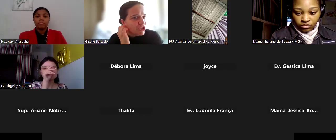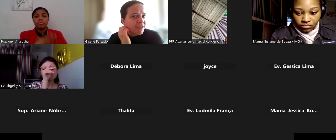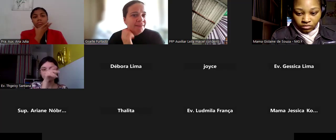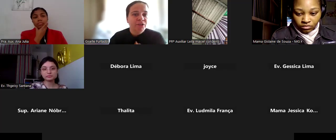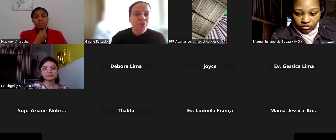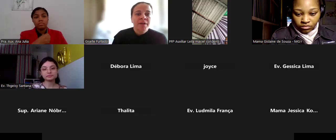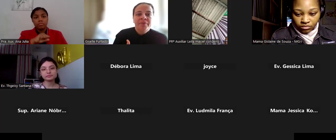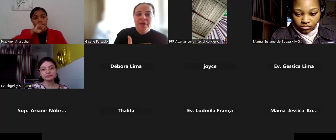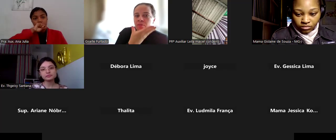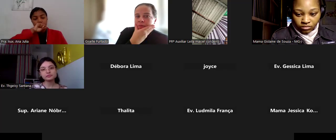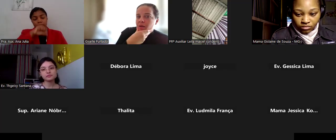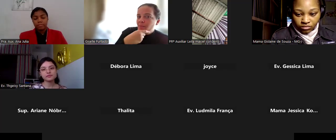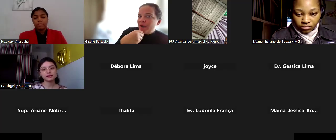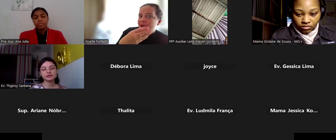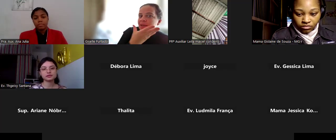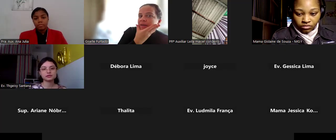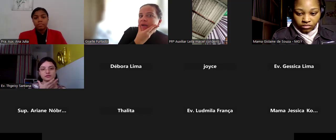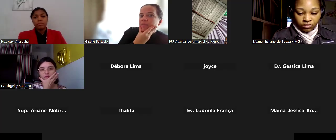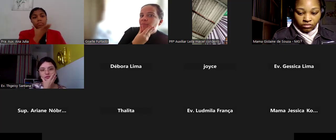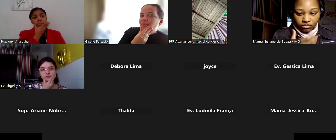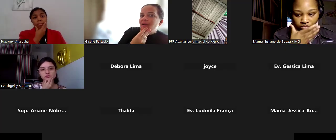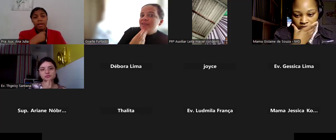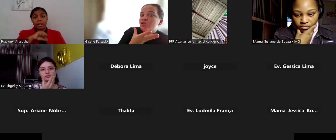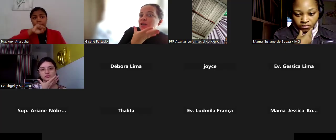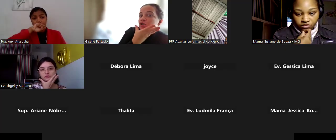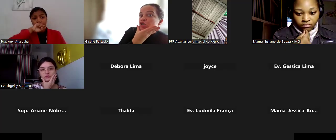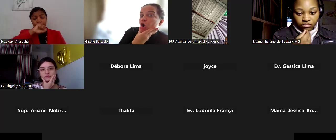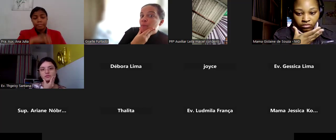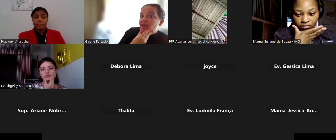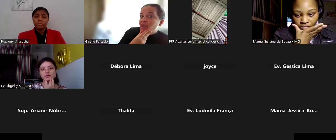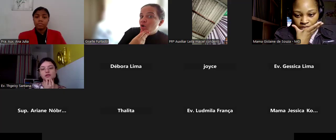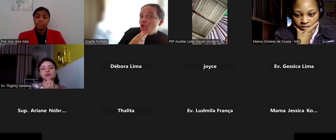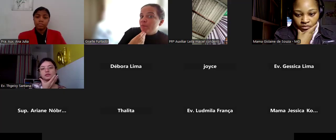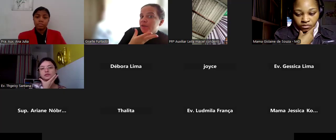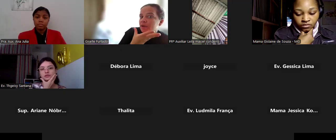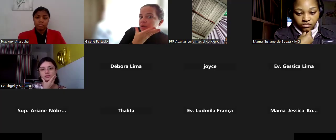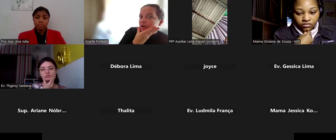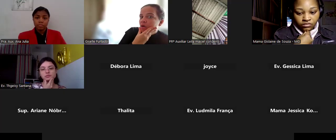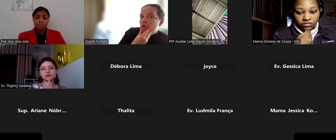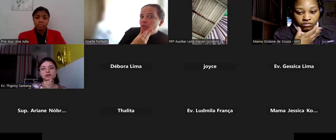já nem tanto. Então, pai, esse é o sinal de homem, homem,